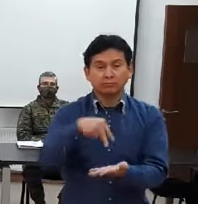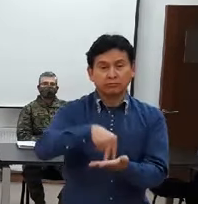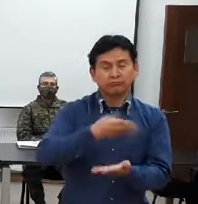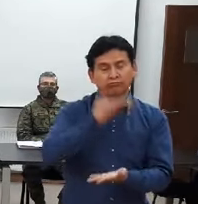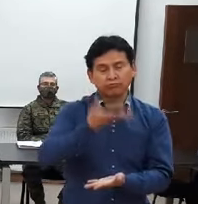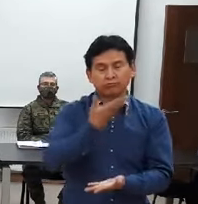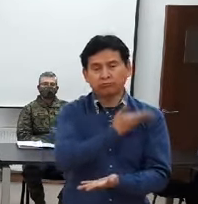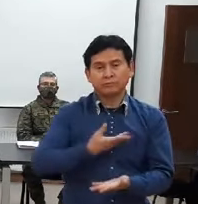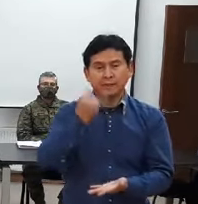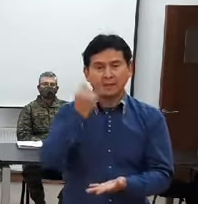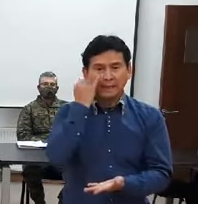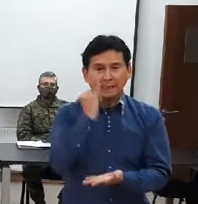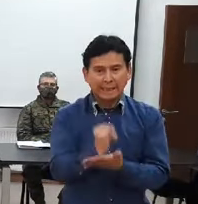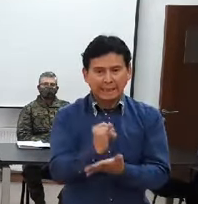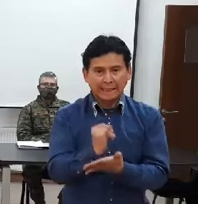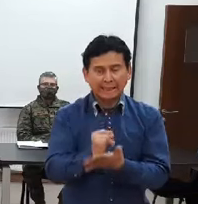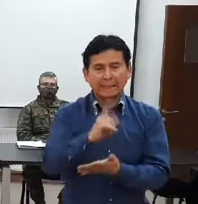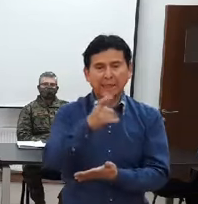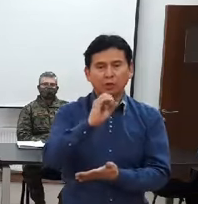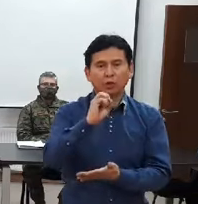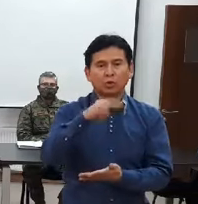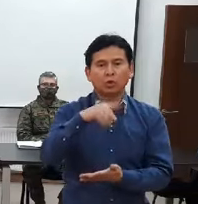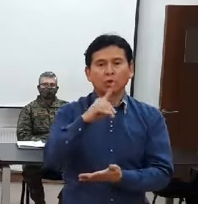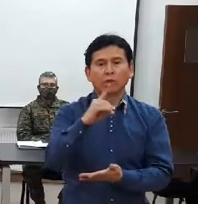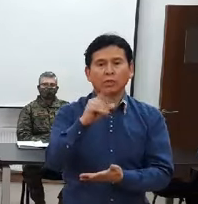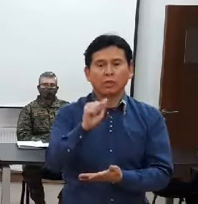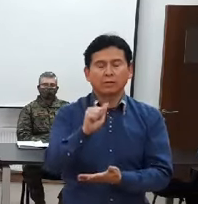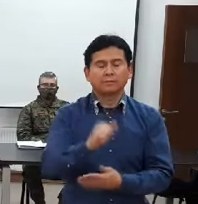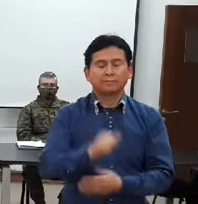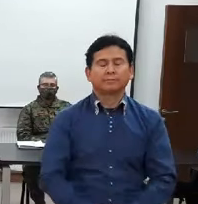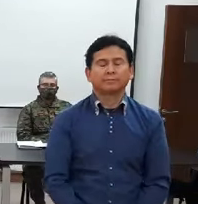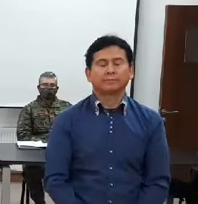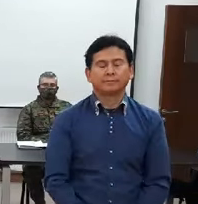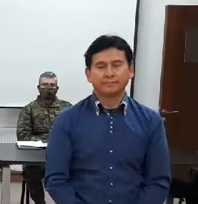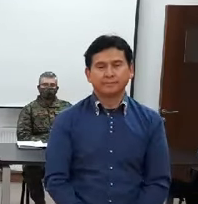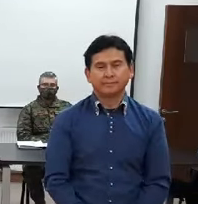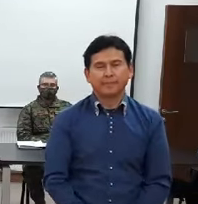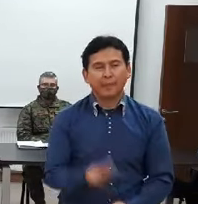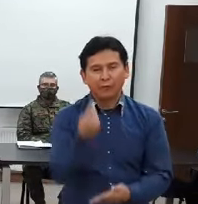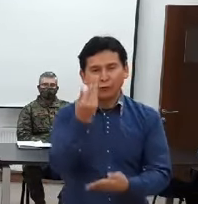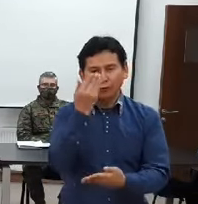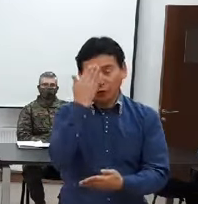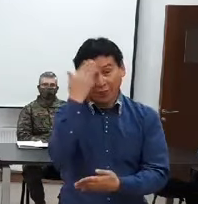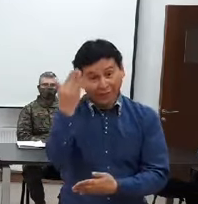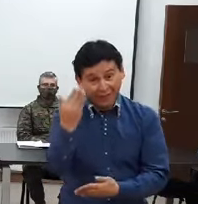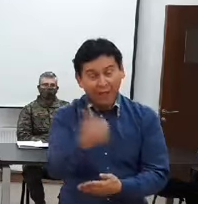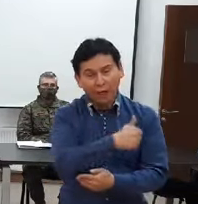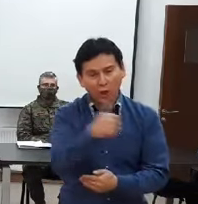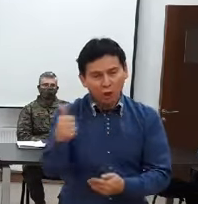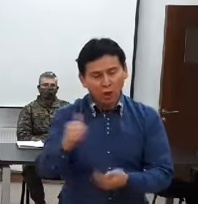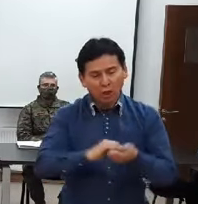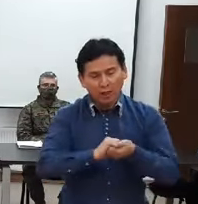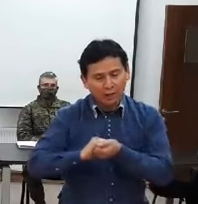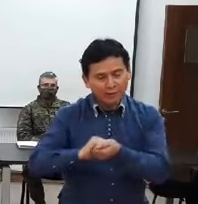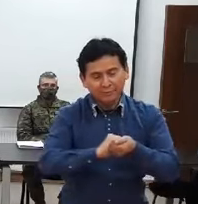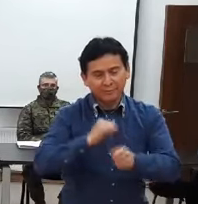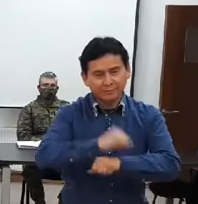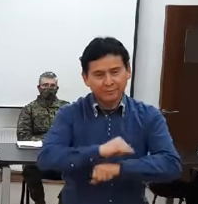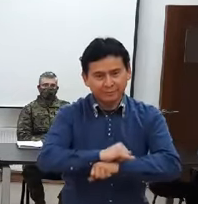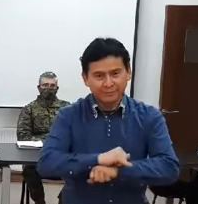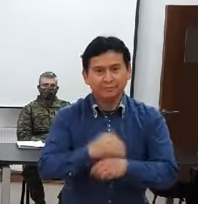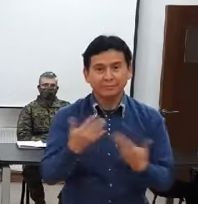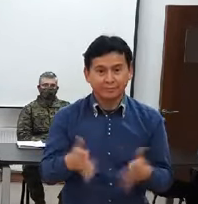Intendente y Ejecutivo de la Regional, Nacional Yoconda Navarrete Arratia. Muy buenos días a todos los amigos y amigos de la Región de